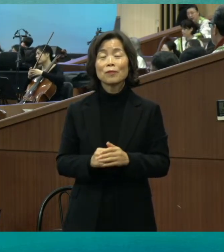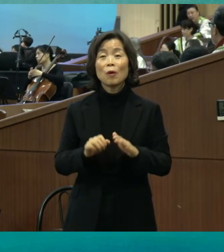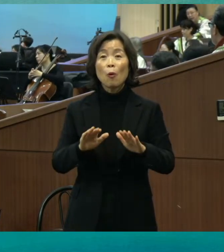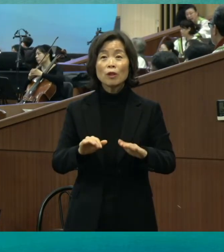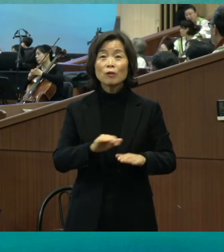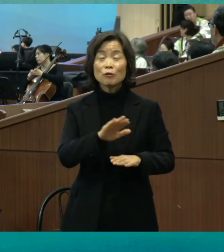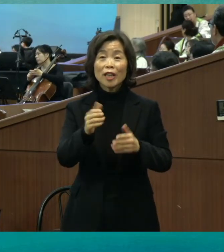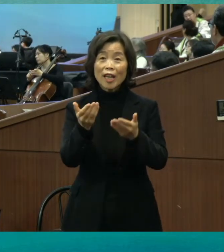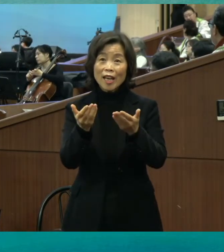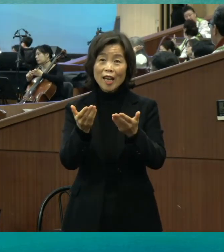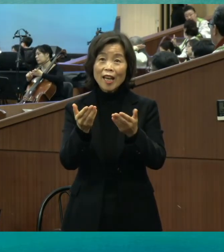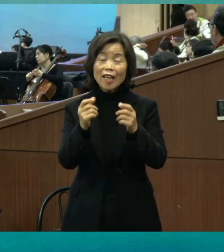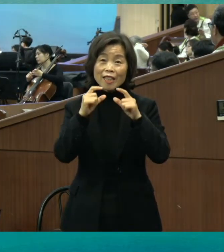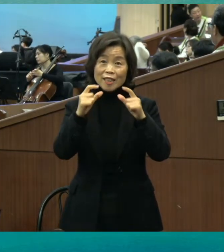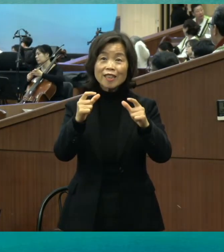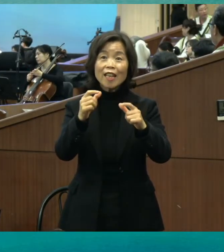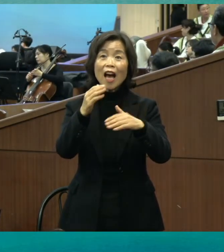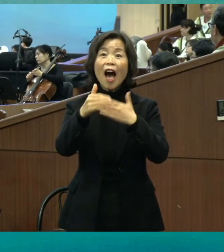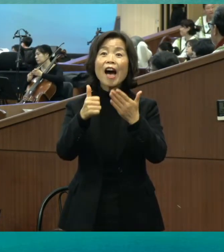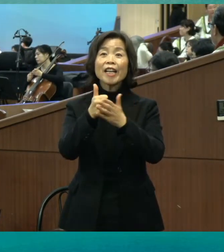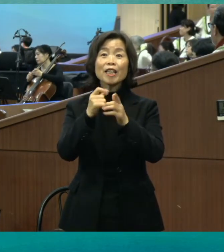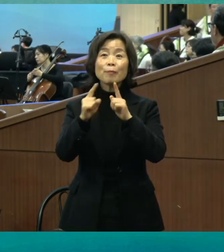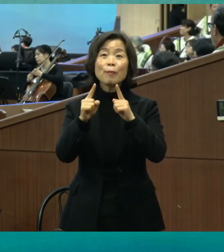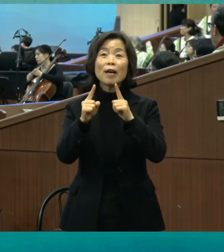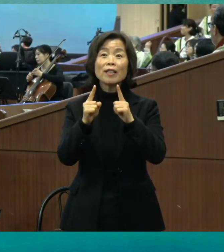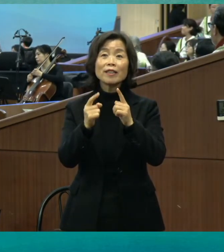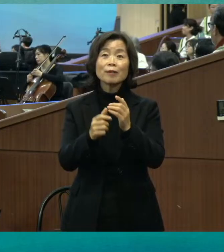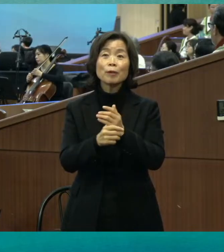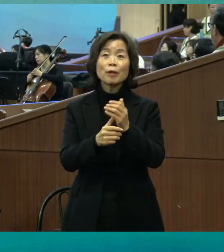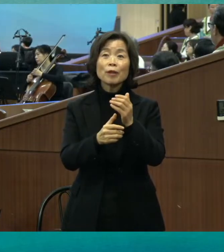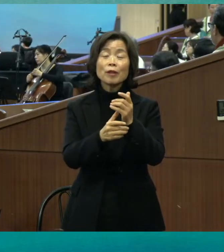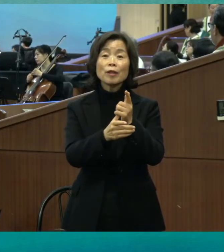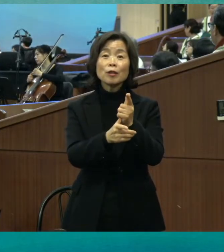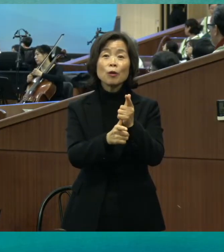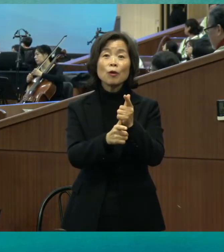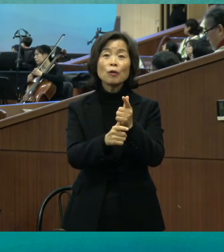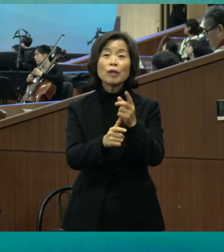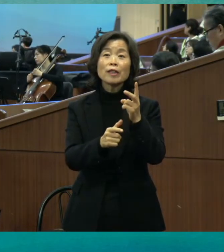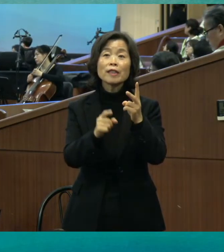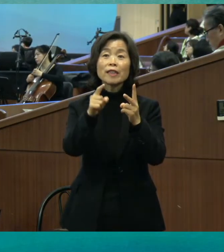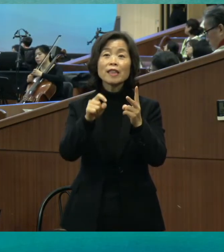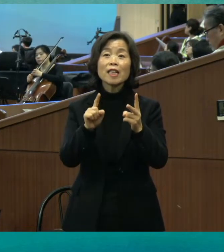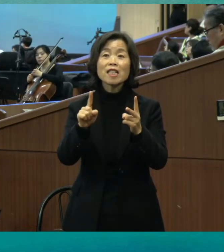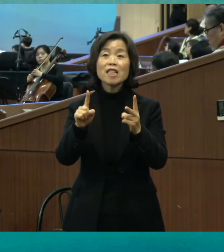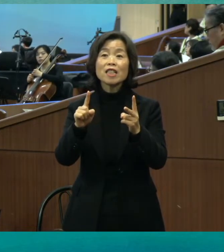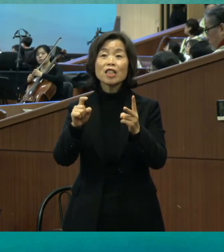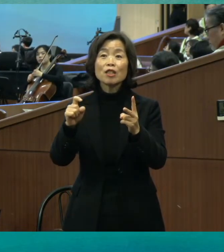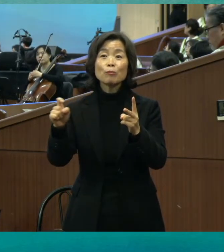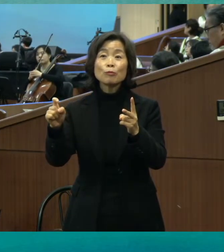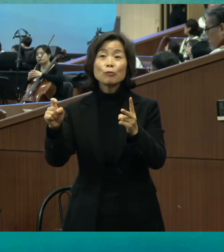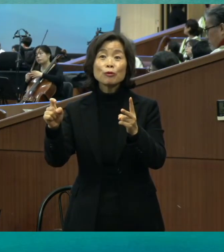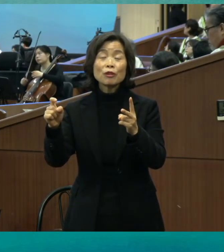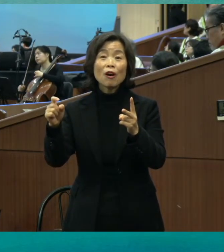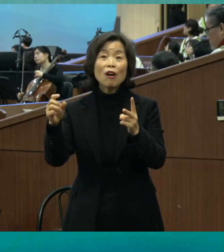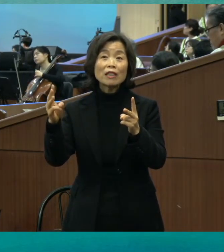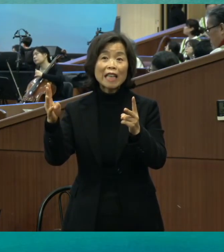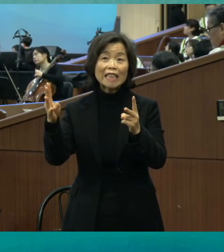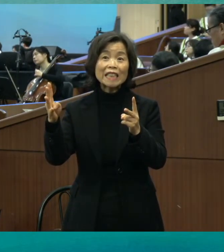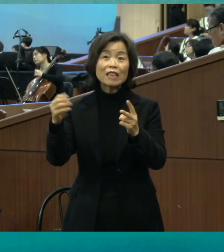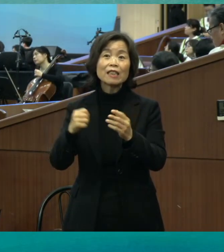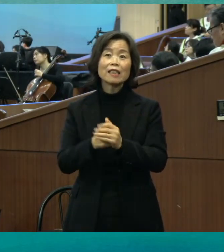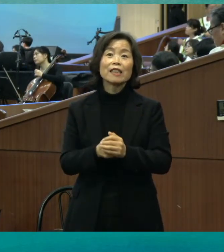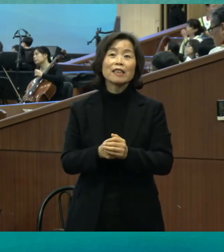오늘 우리에게 선포되는 하나님의 말씀은 요나서 2장 1절에서 4절